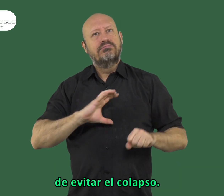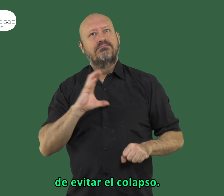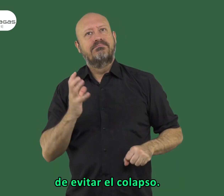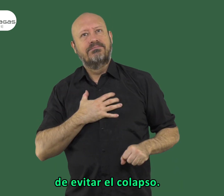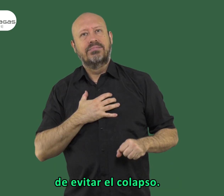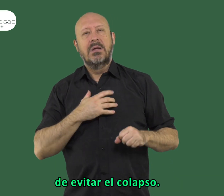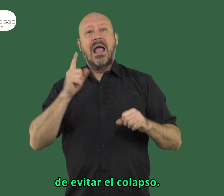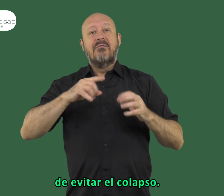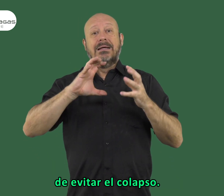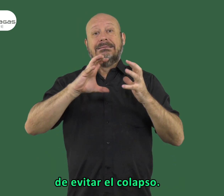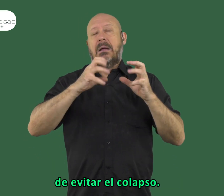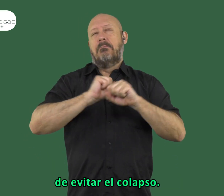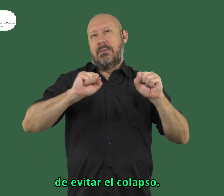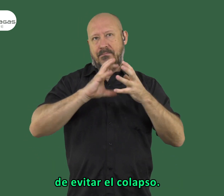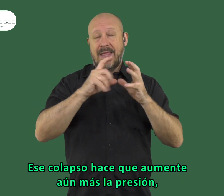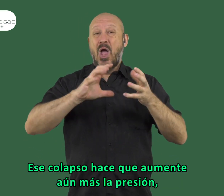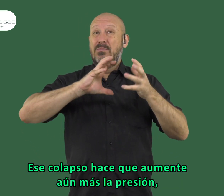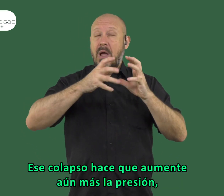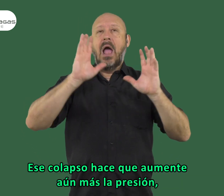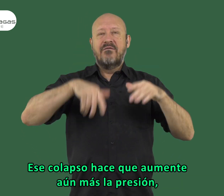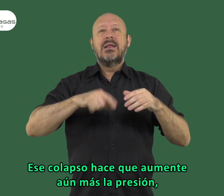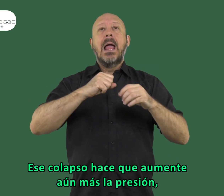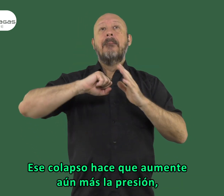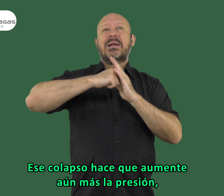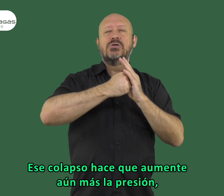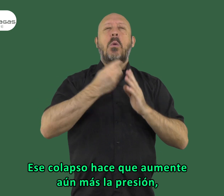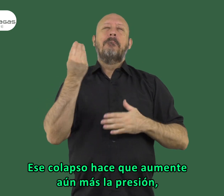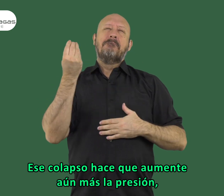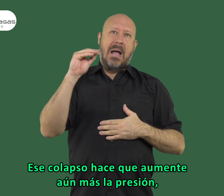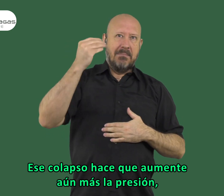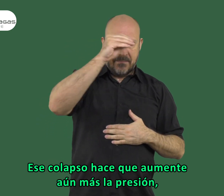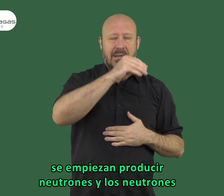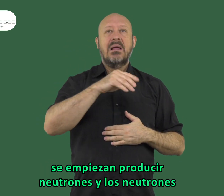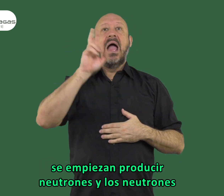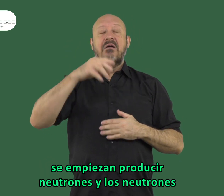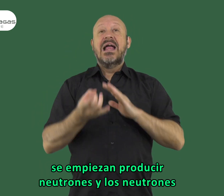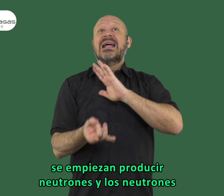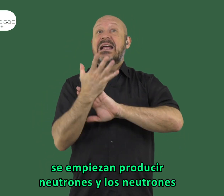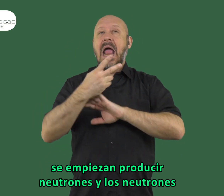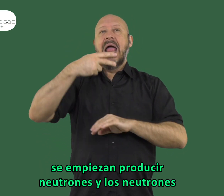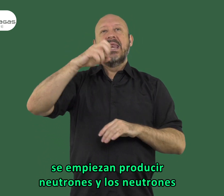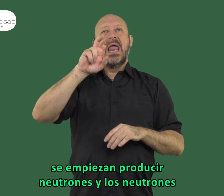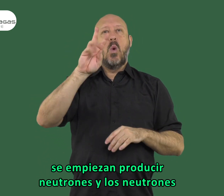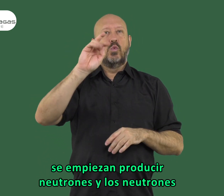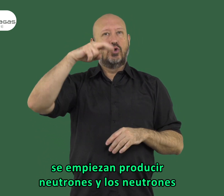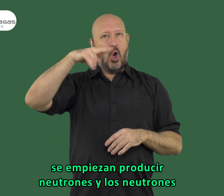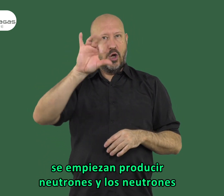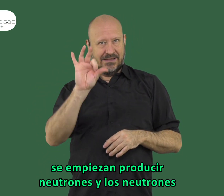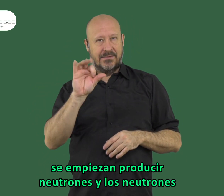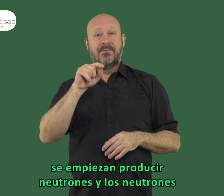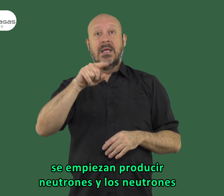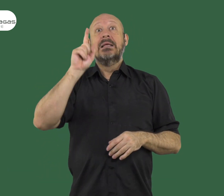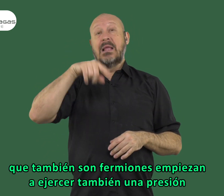mantenerla, de evitar el colapso. Ese colapso hace que aumente aún más la presión. Se empiezan a producir neutrones. Y